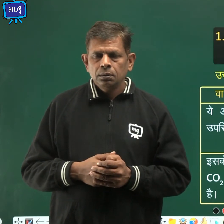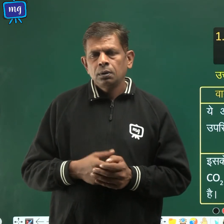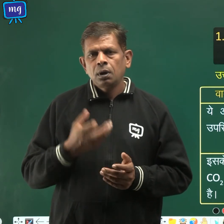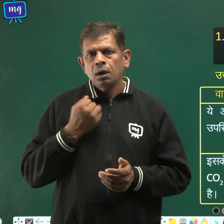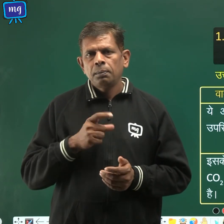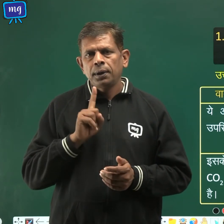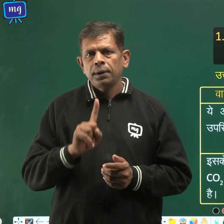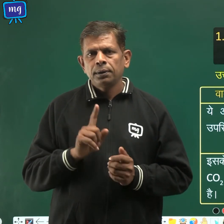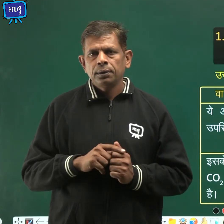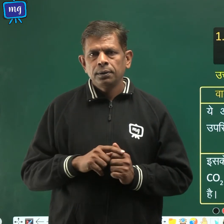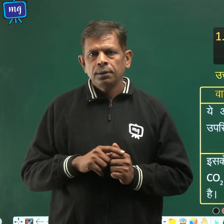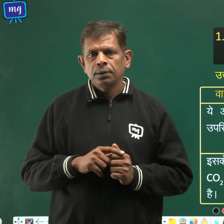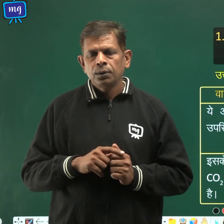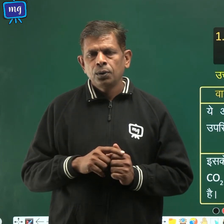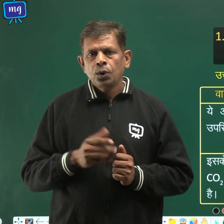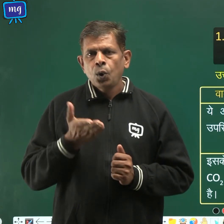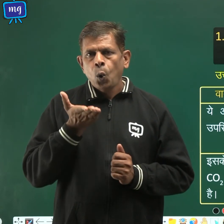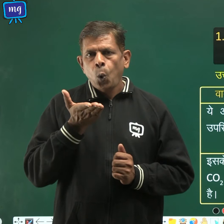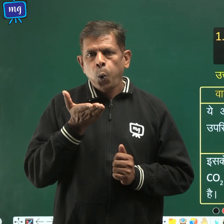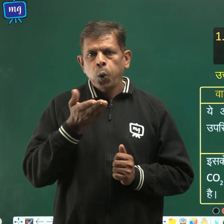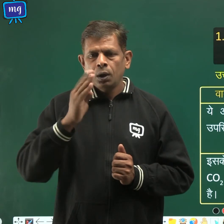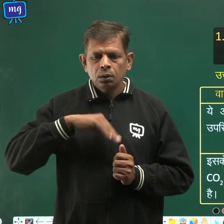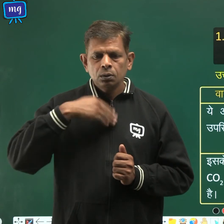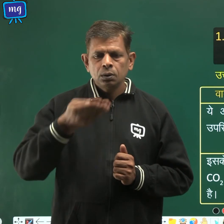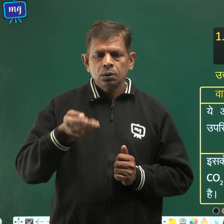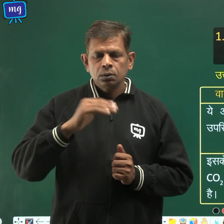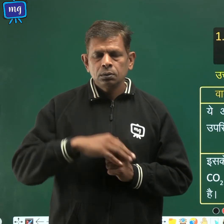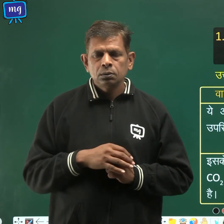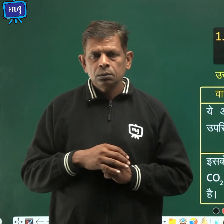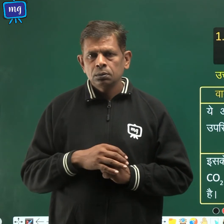नंबर एक, वायवीय श्वसन